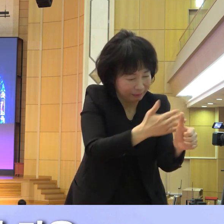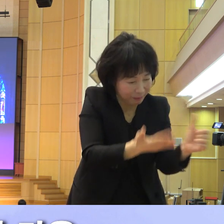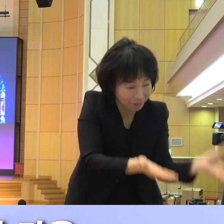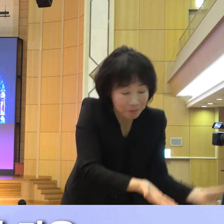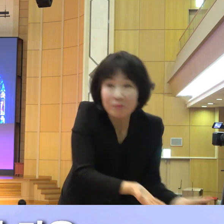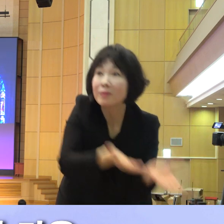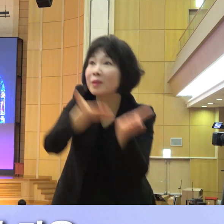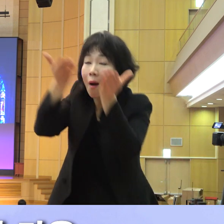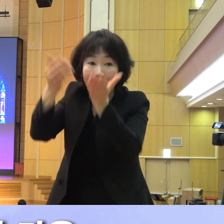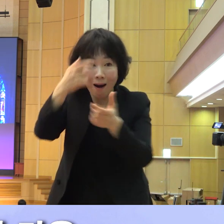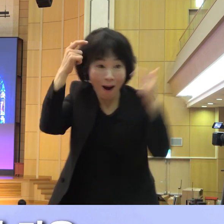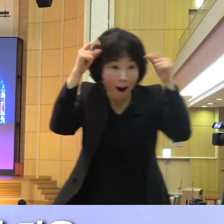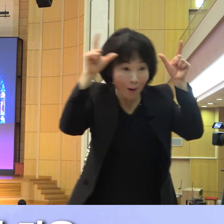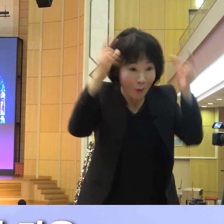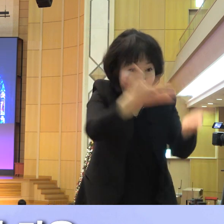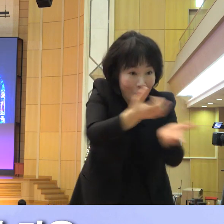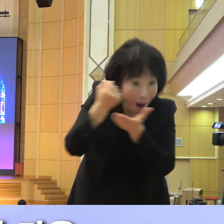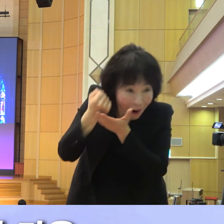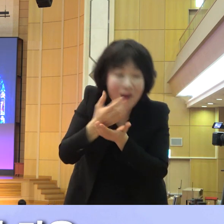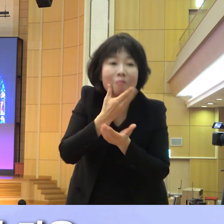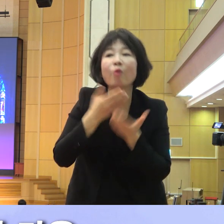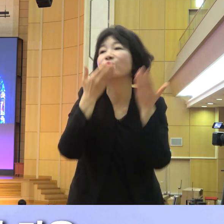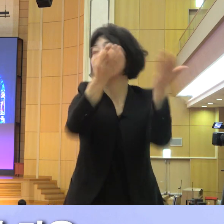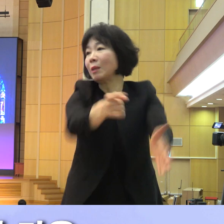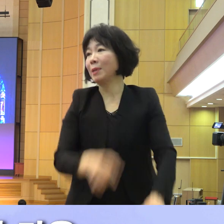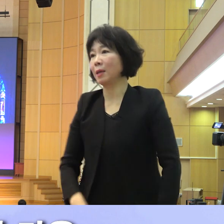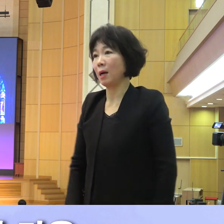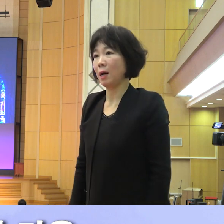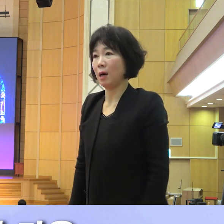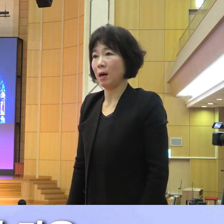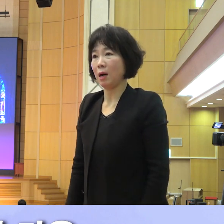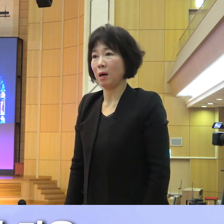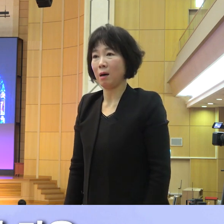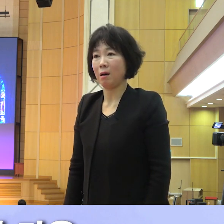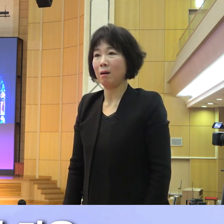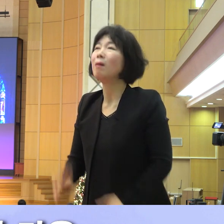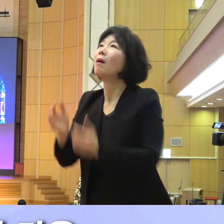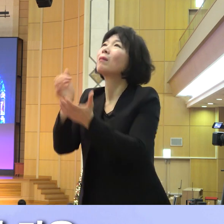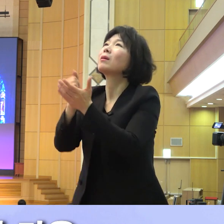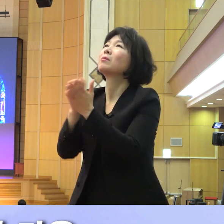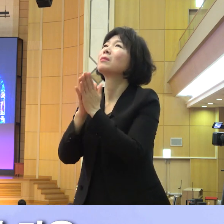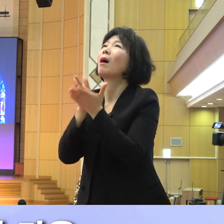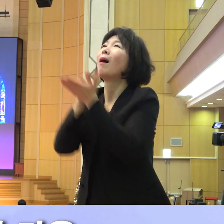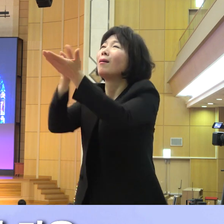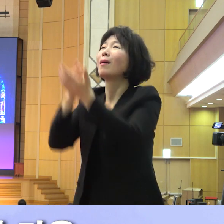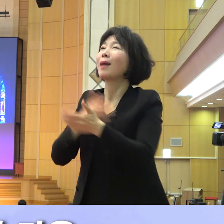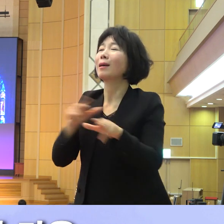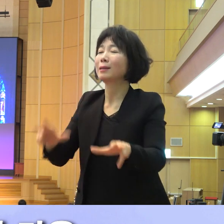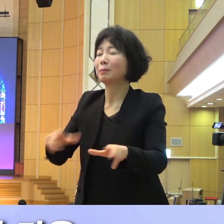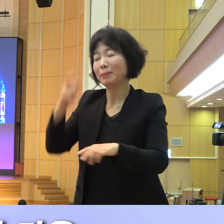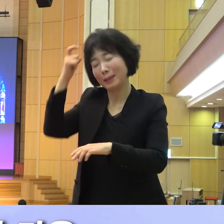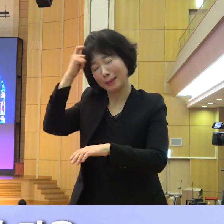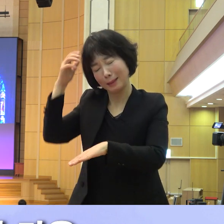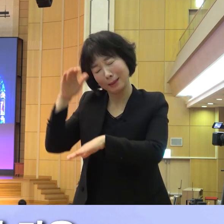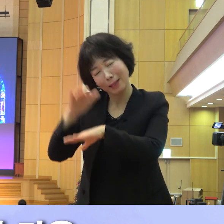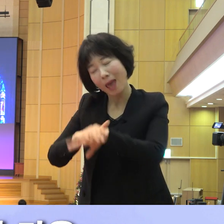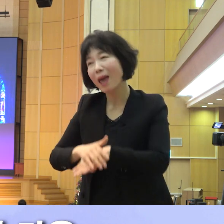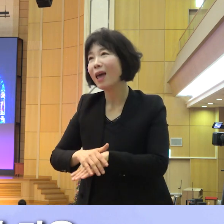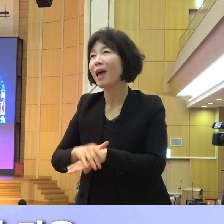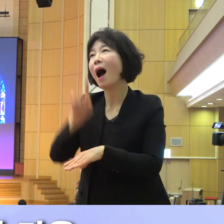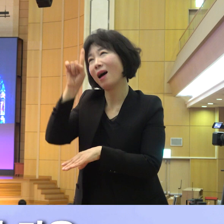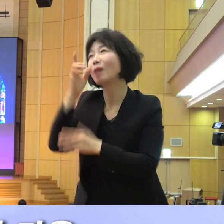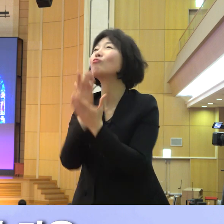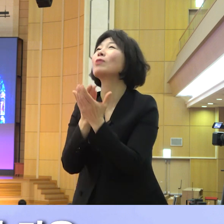그 다음에 솔로몬이가 주님께 구하죠. 하나님, 저에게 지혜를 주십시오. 그래서 하나님께서